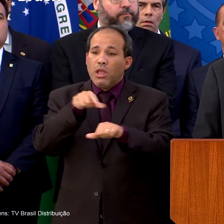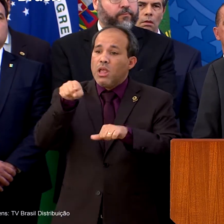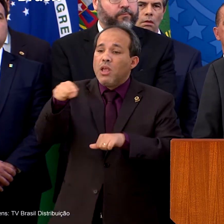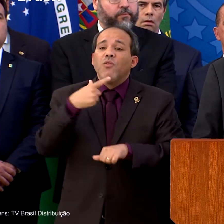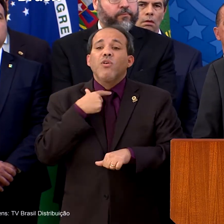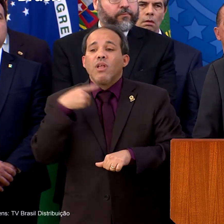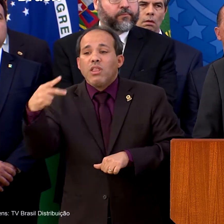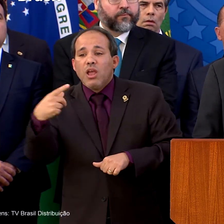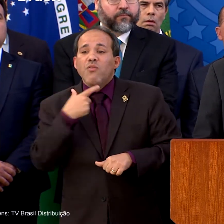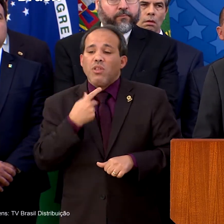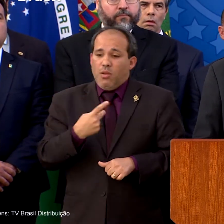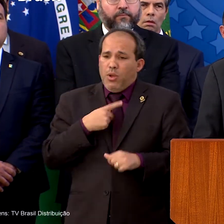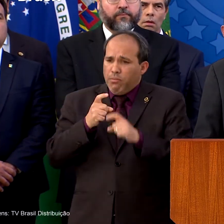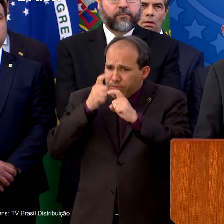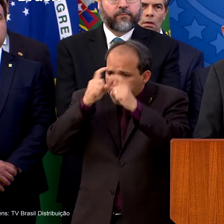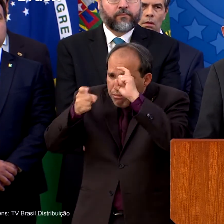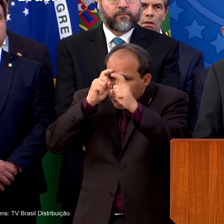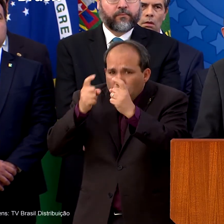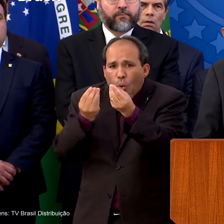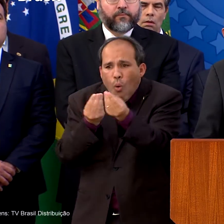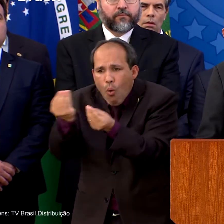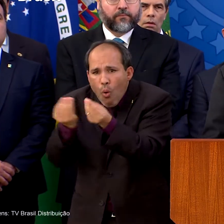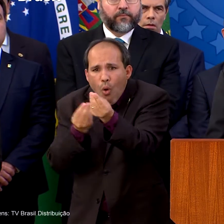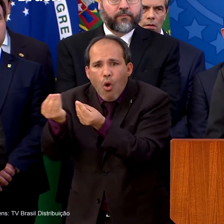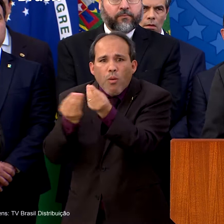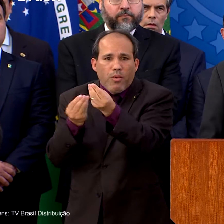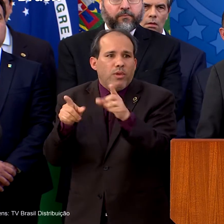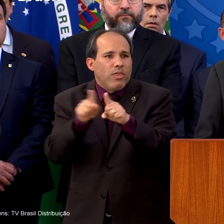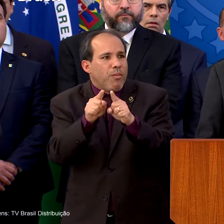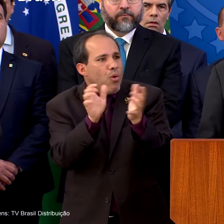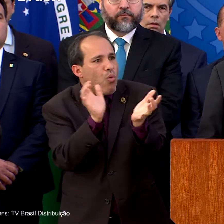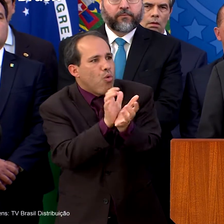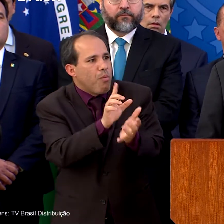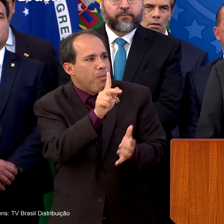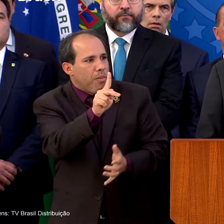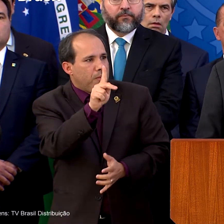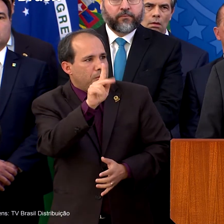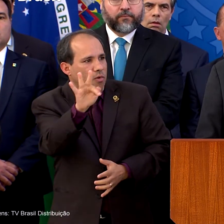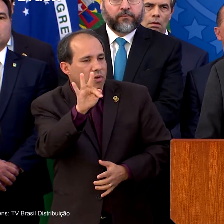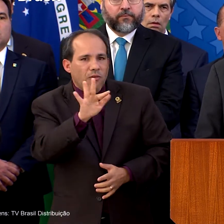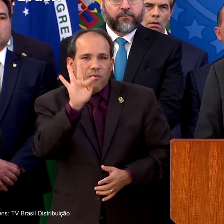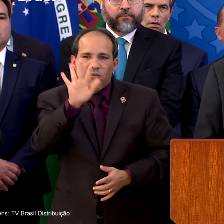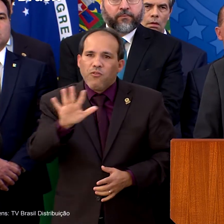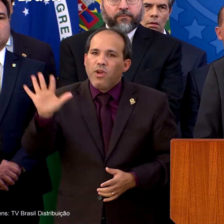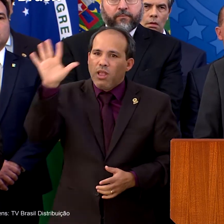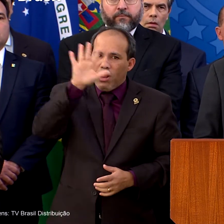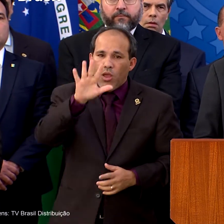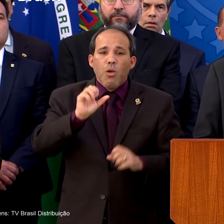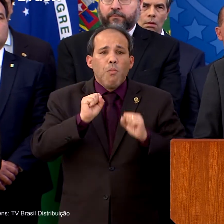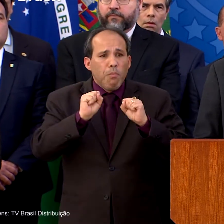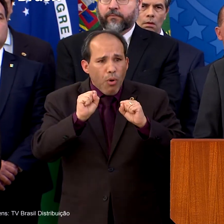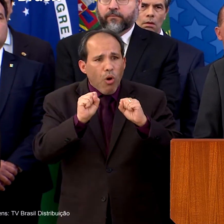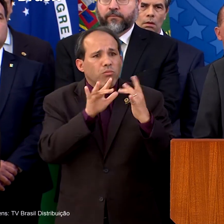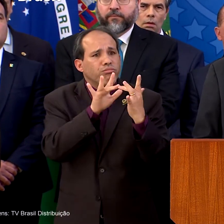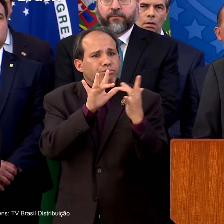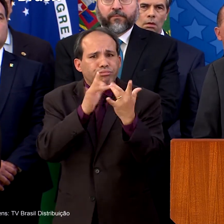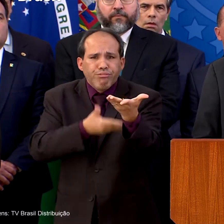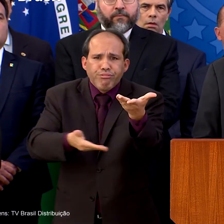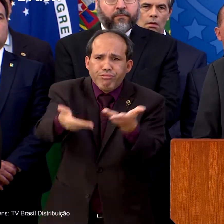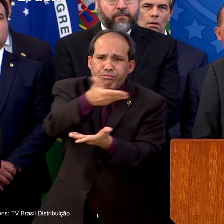além da competência óbvia se vem aqui em cima coisa comum entre os delegados da polícia federal que eu possa interagir com